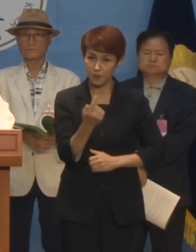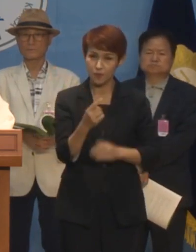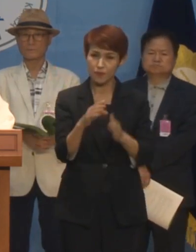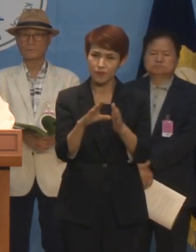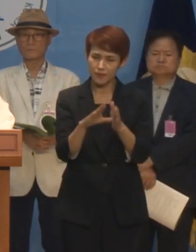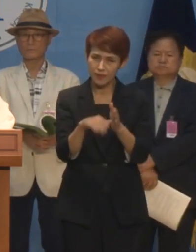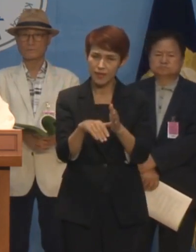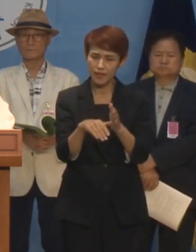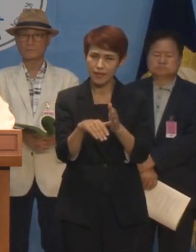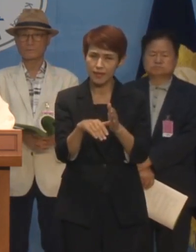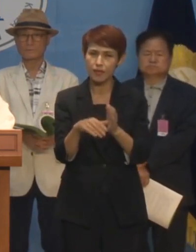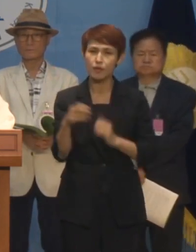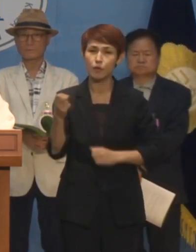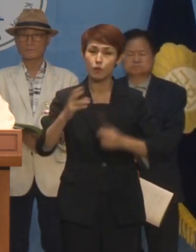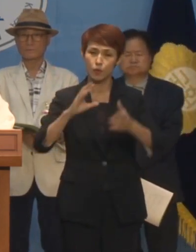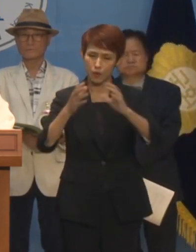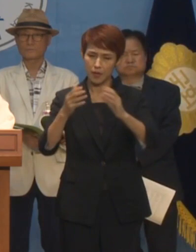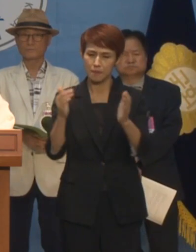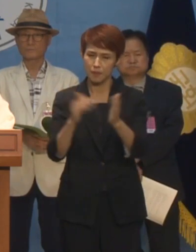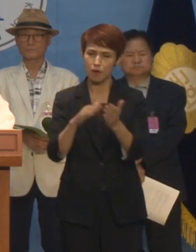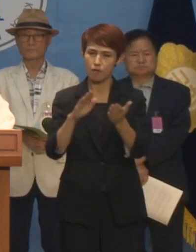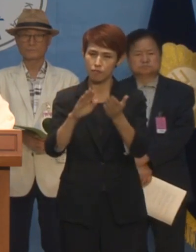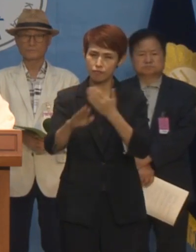마치고 나서도 생각을 했고요.